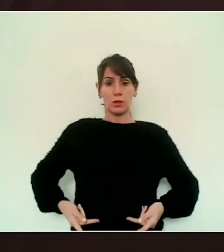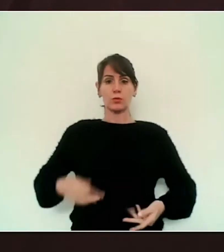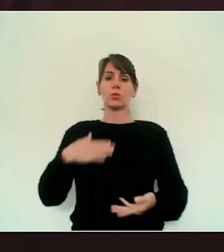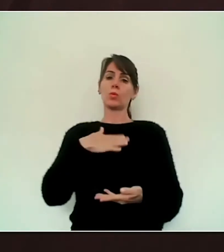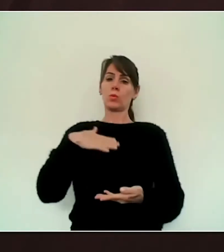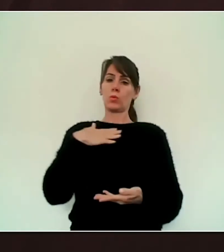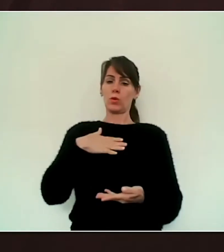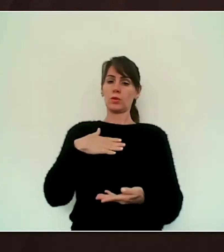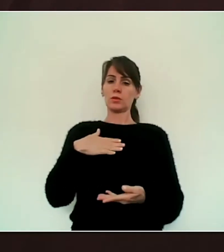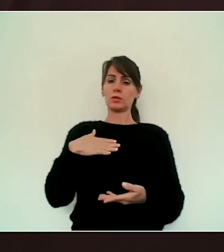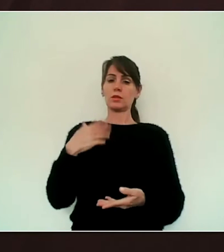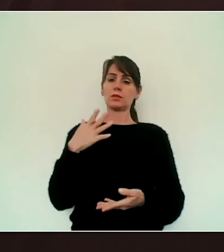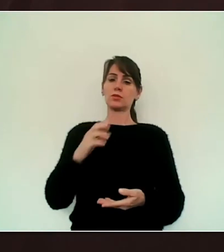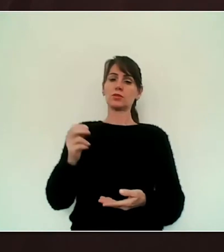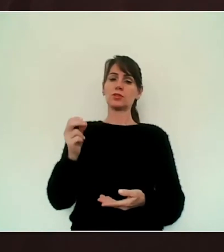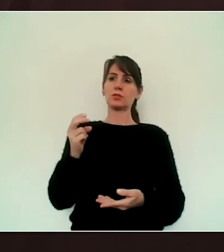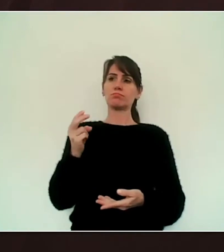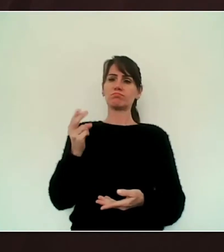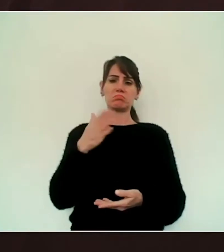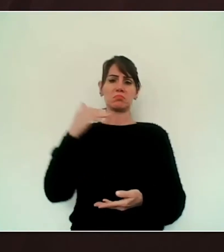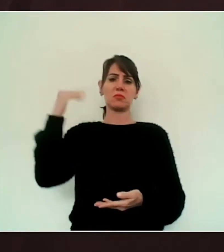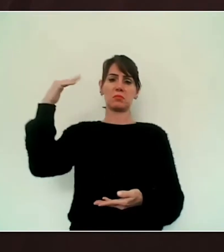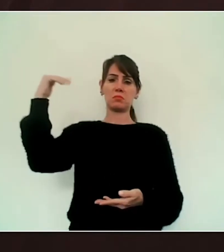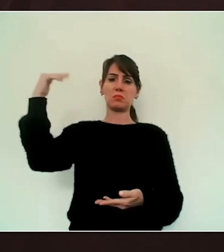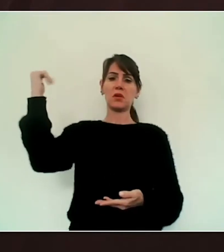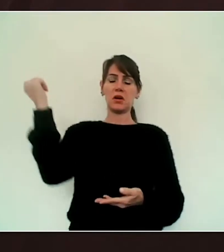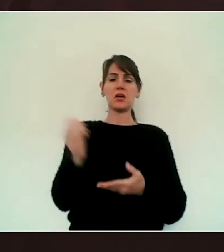Essa é a história da igreja. Triste.